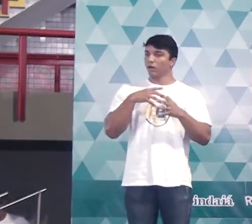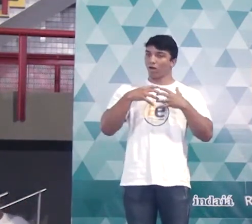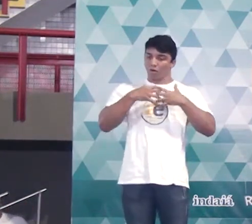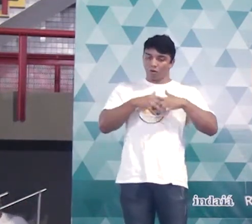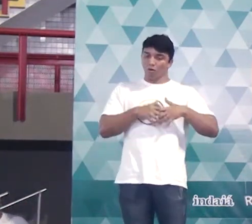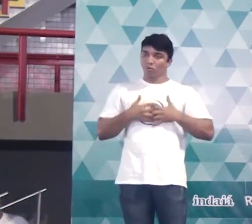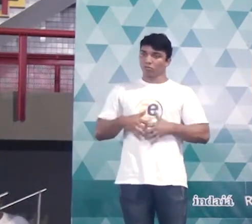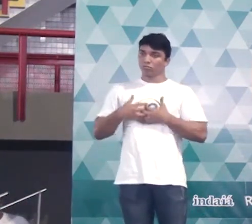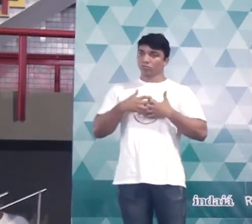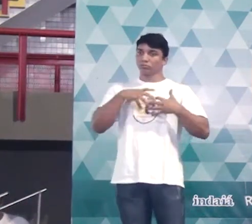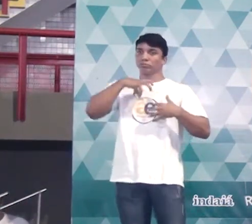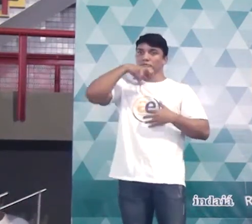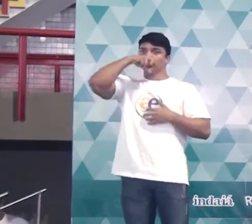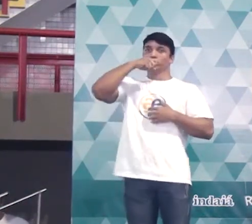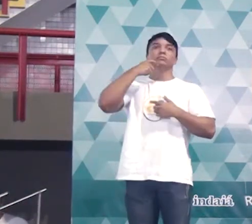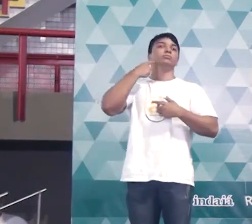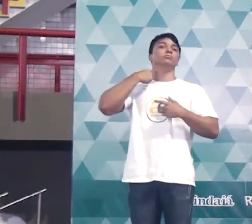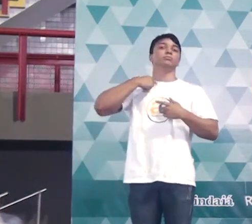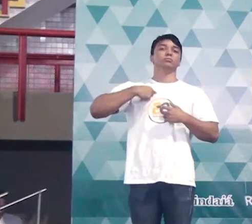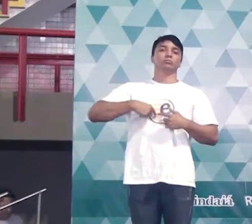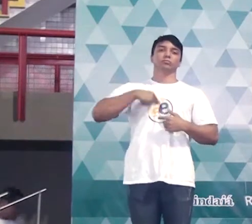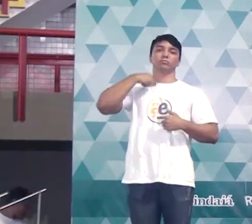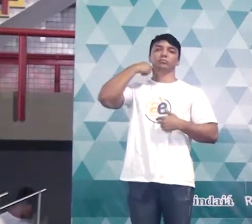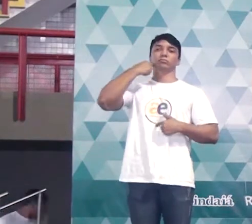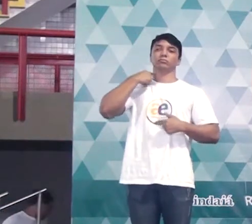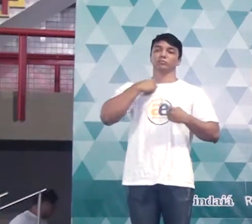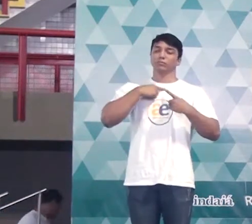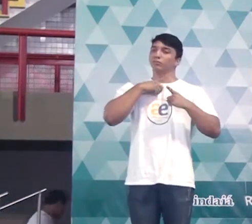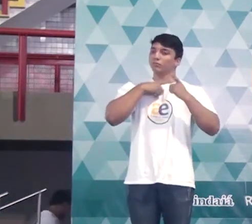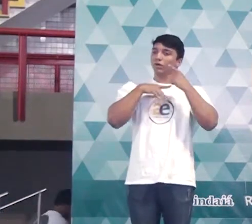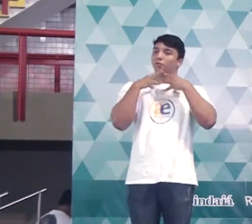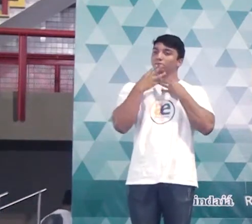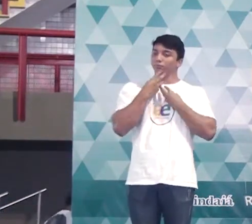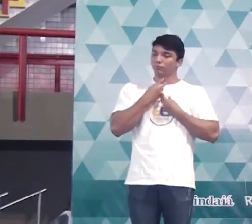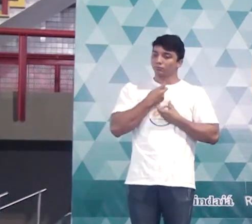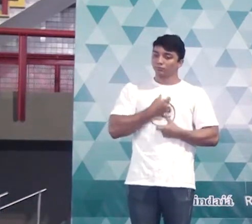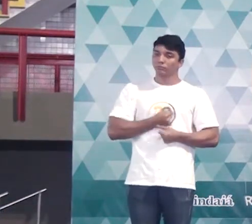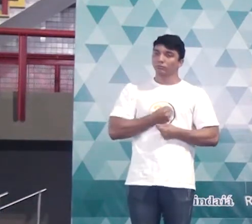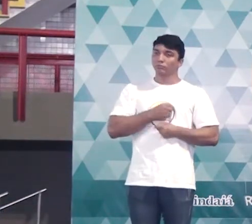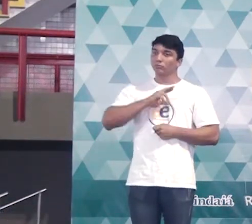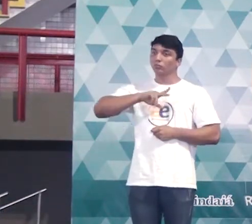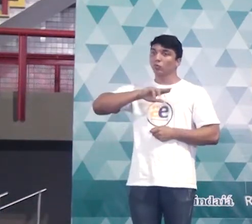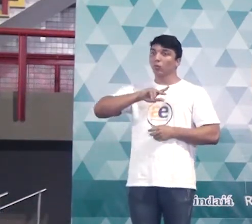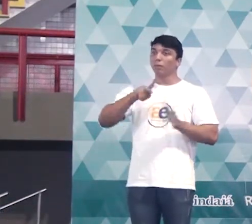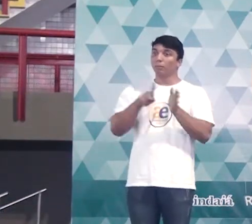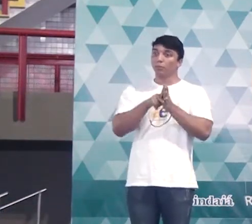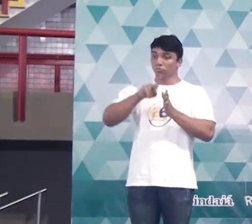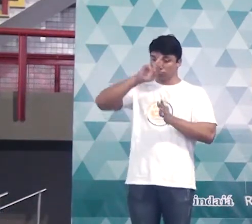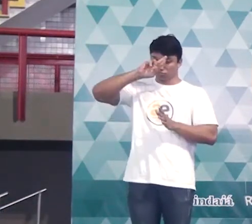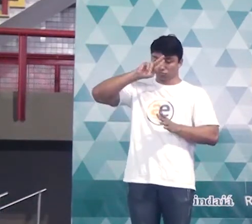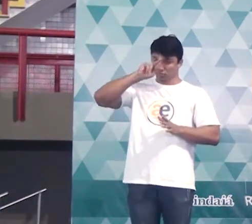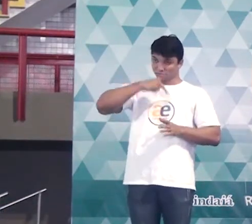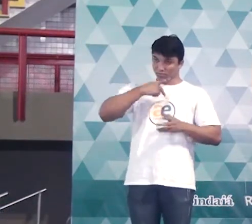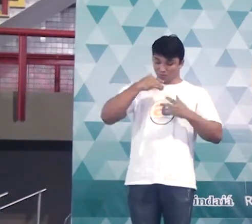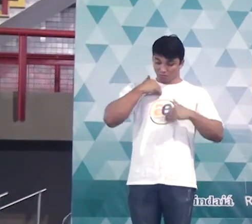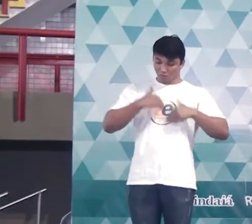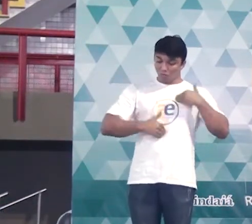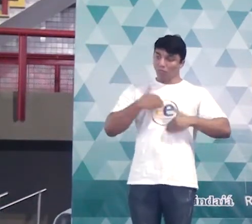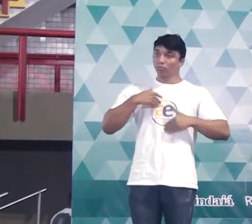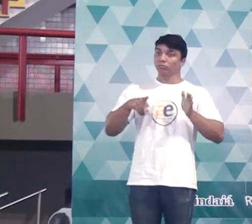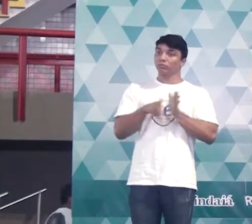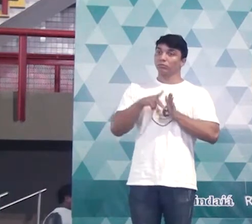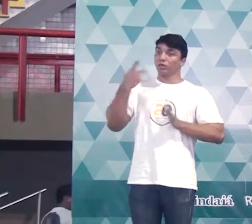do aparelho respiratório com órgãos do aparelho digestivo. Não existe no corpo humano nenhum órgão que